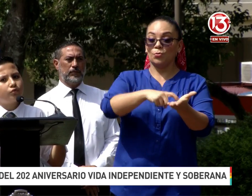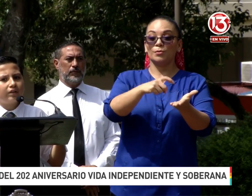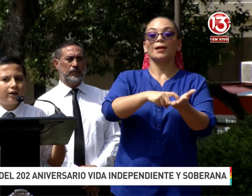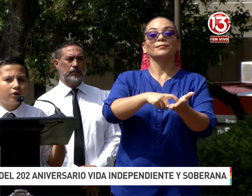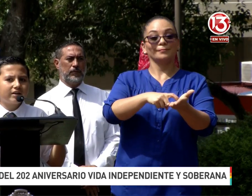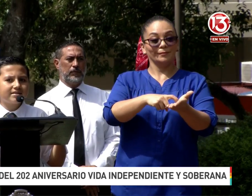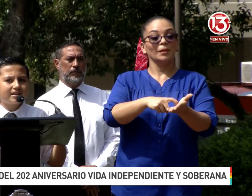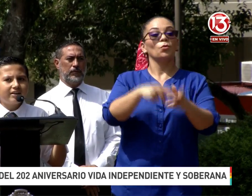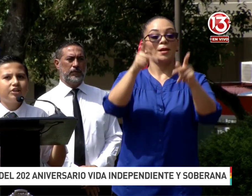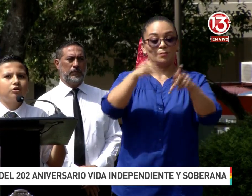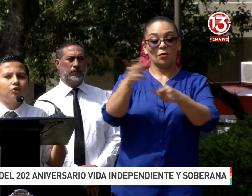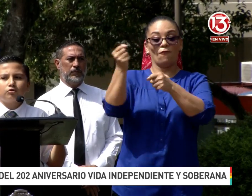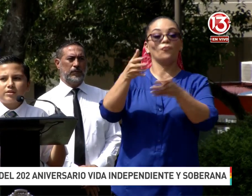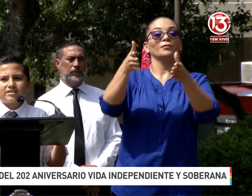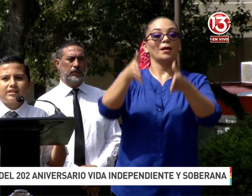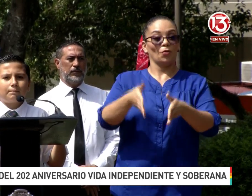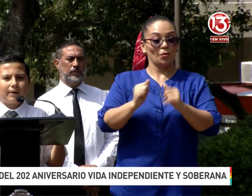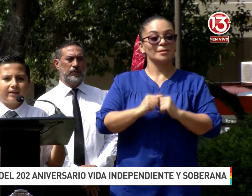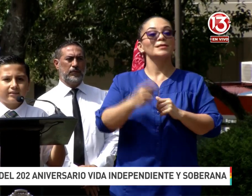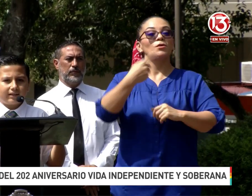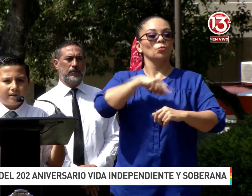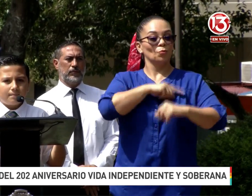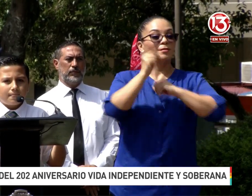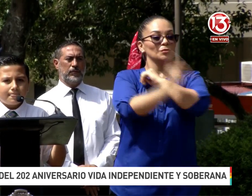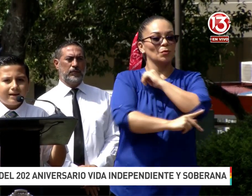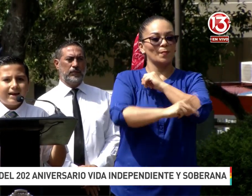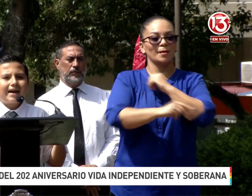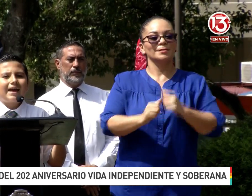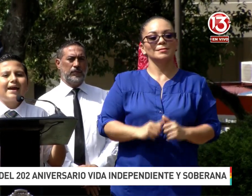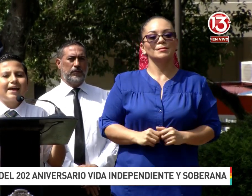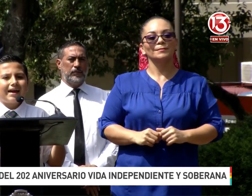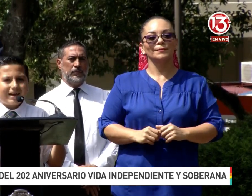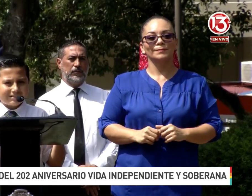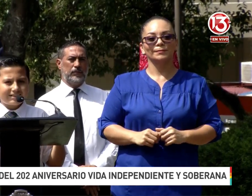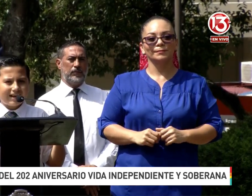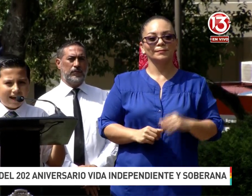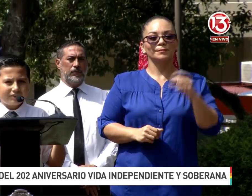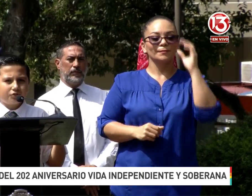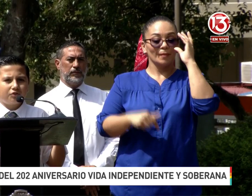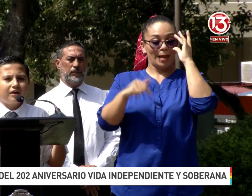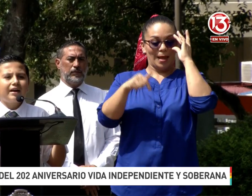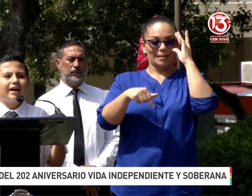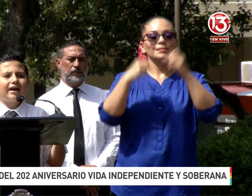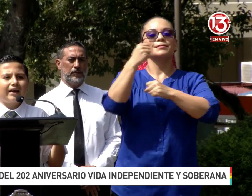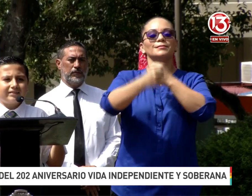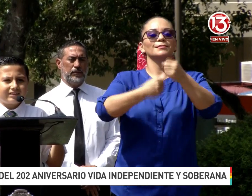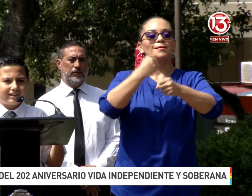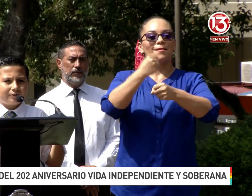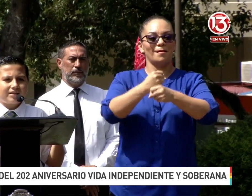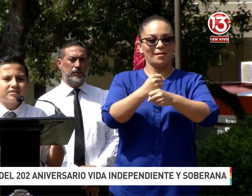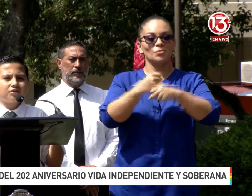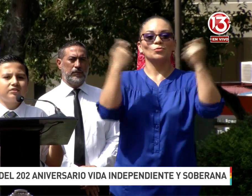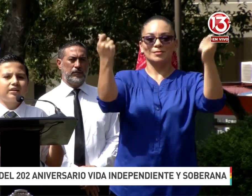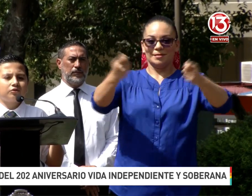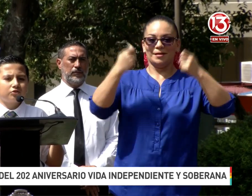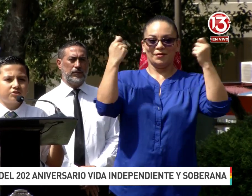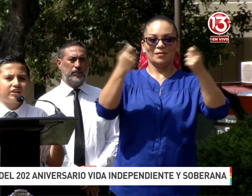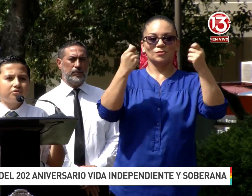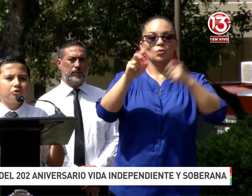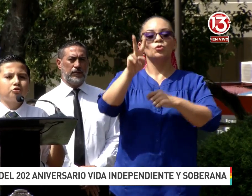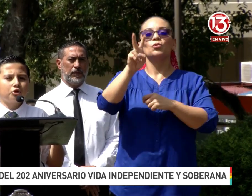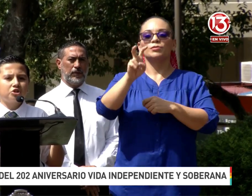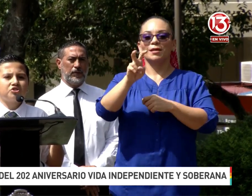nuestros fundadores y con nuestra patria. Este año, en celebración de